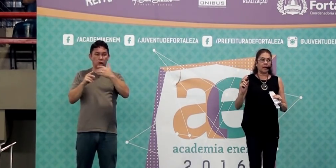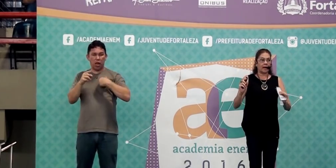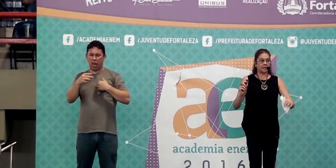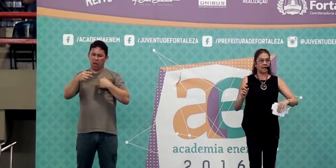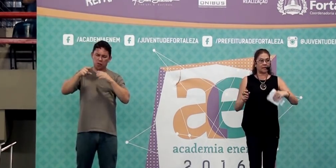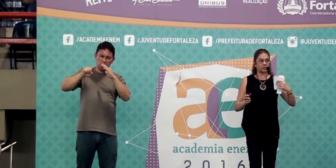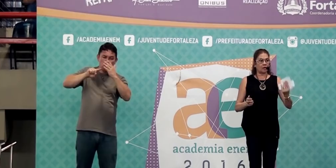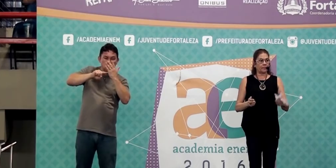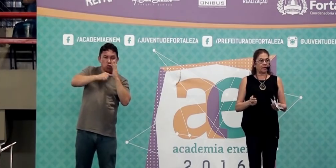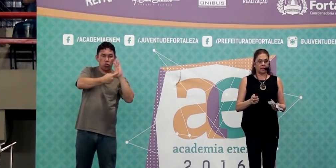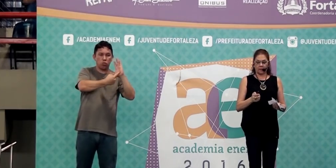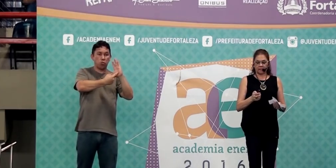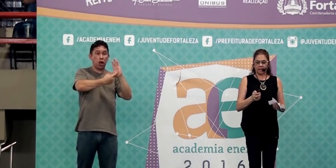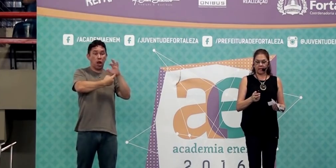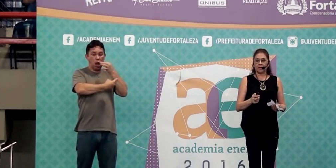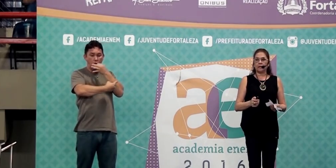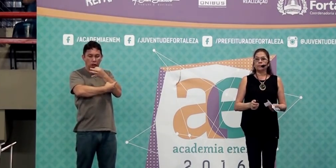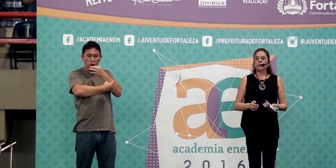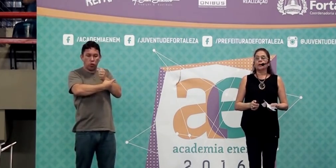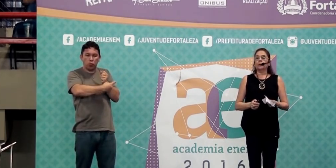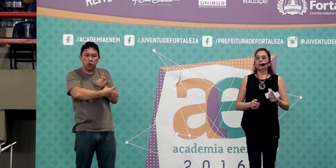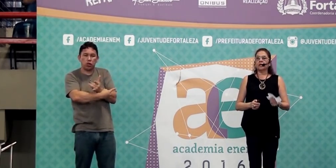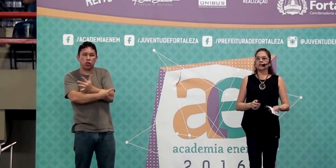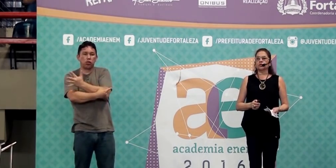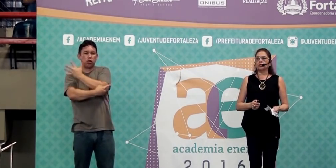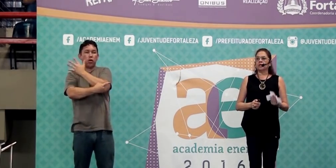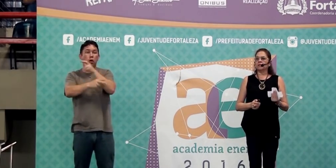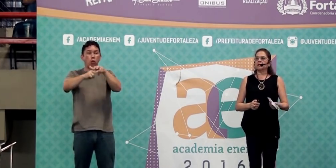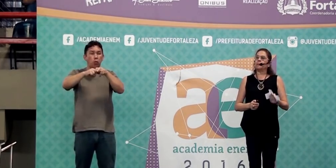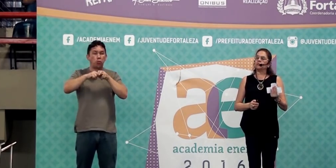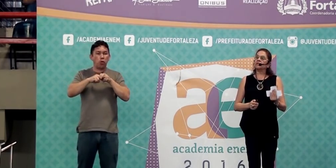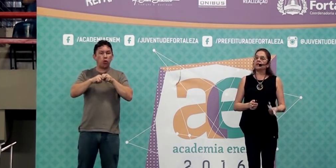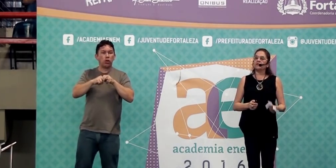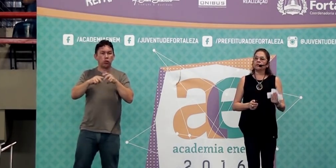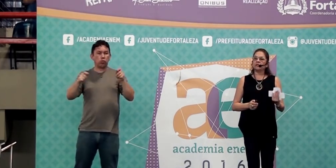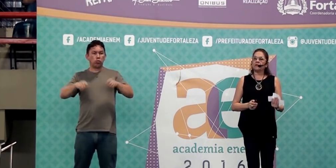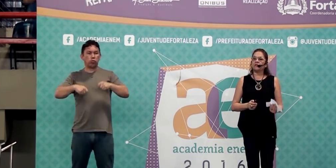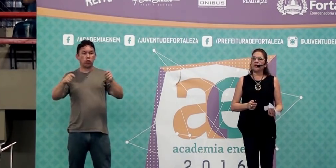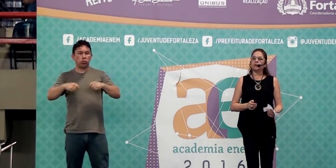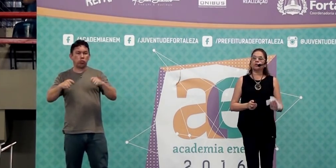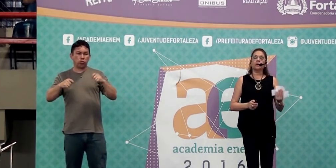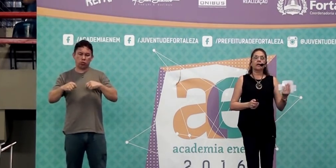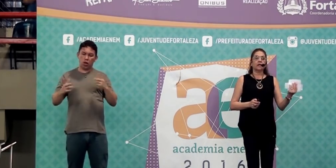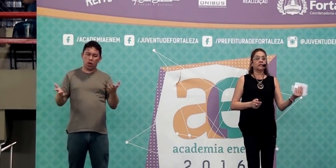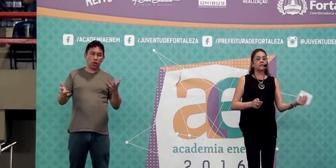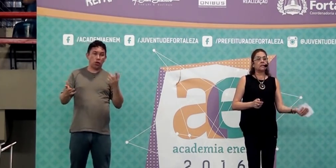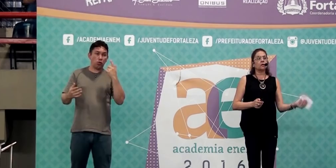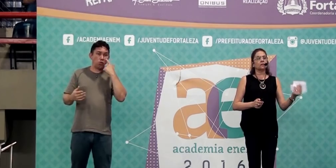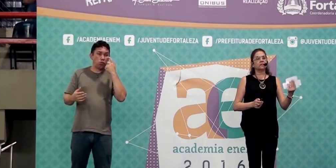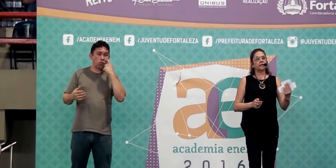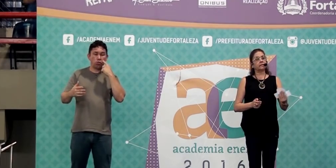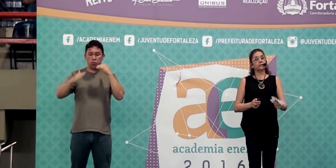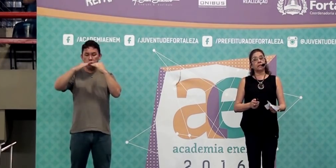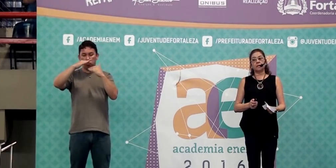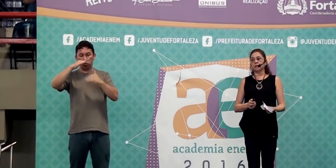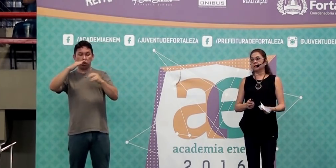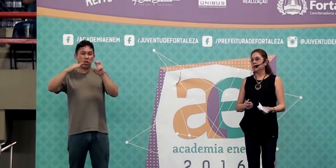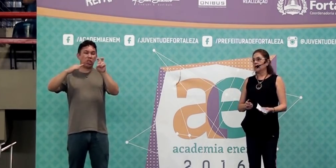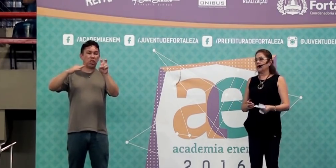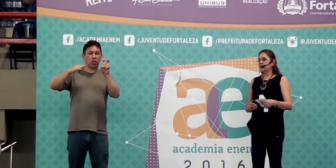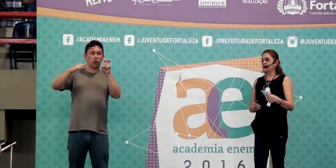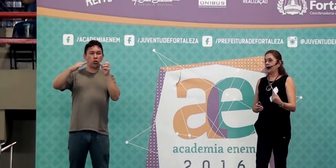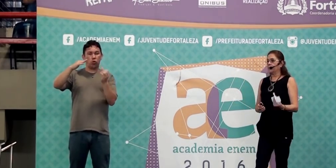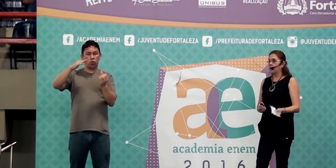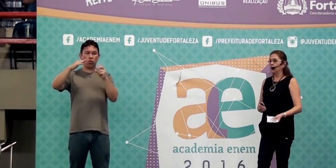ponto, aí dá a sua opinião a seguir. Por isso que isso é possível ser feito em 5 ou 6